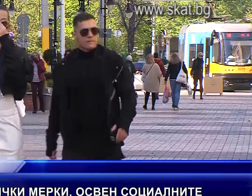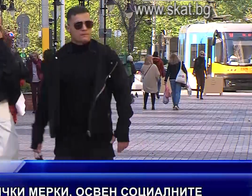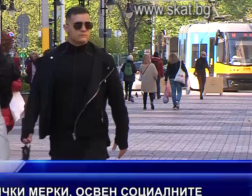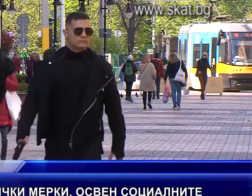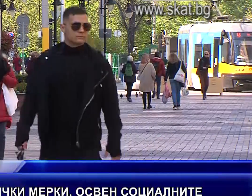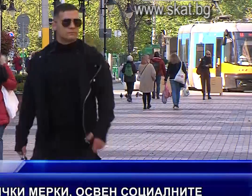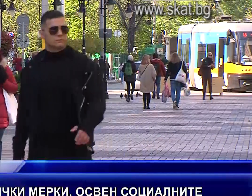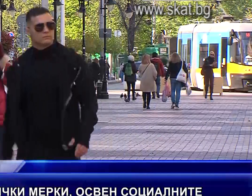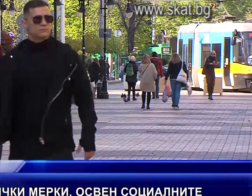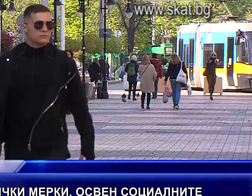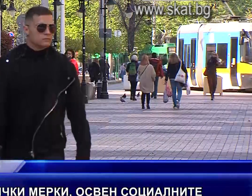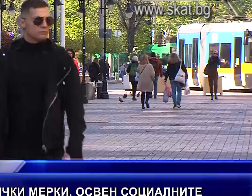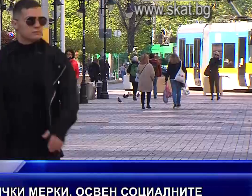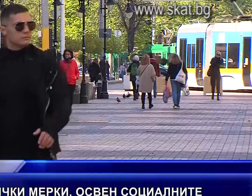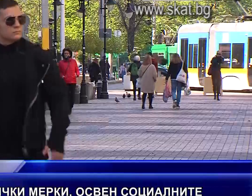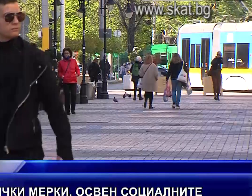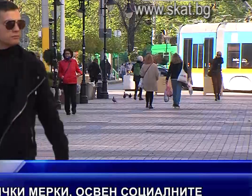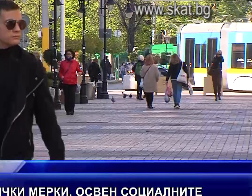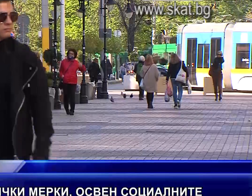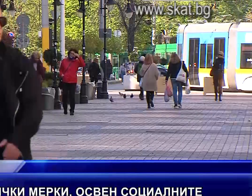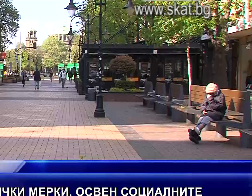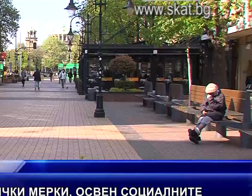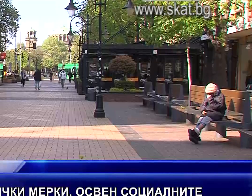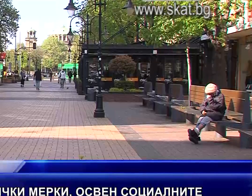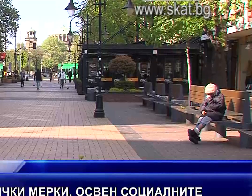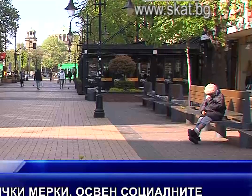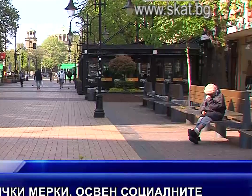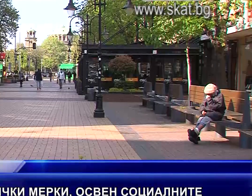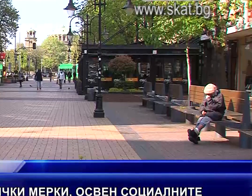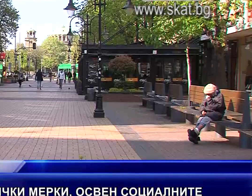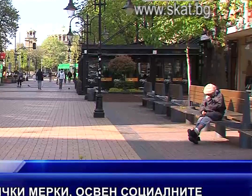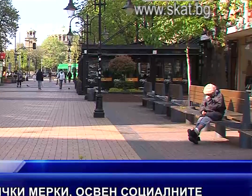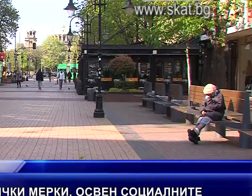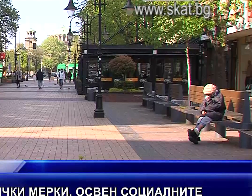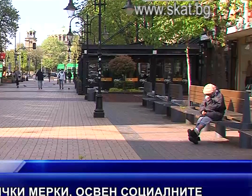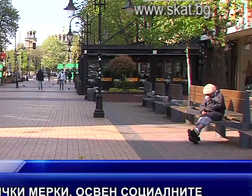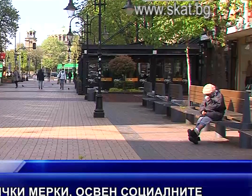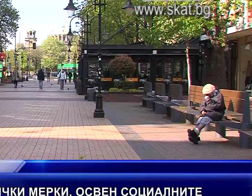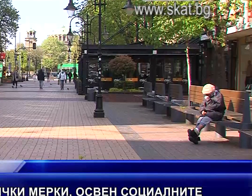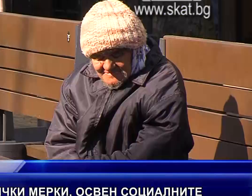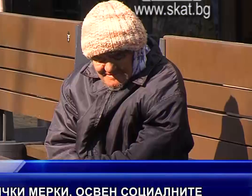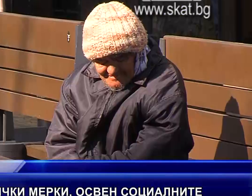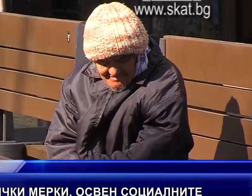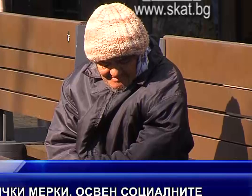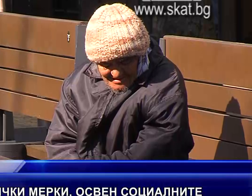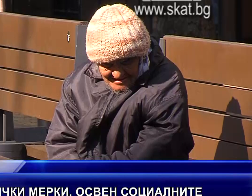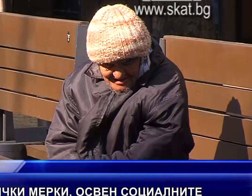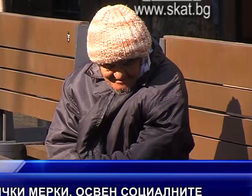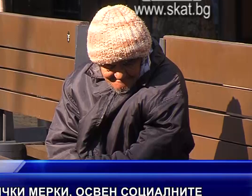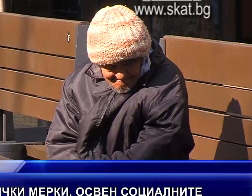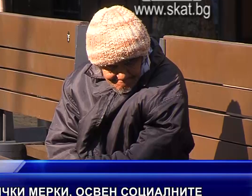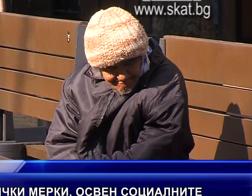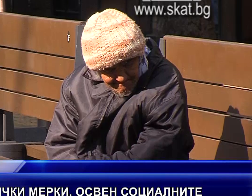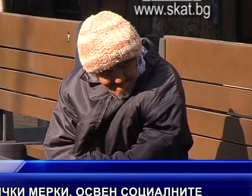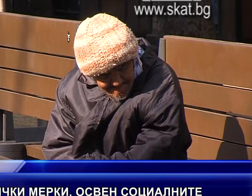падат всички ограничения и мерки за предпазване от COVID-19, освен онези социални, предложени на засегнатите бизнес и социално слаби